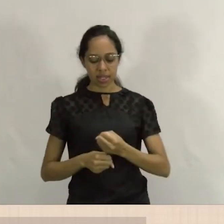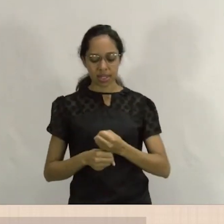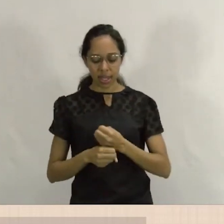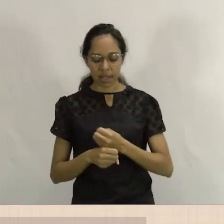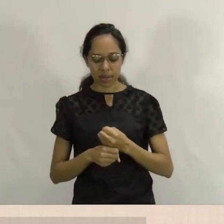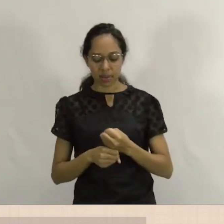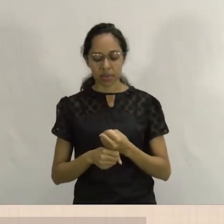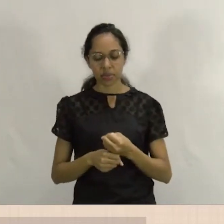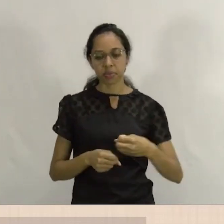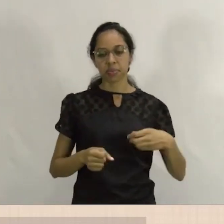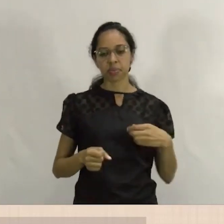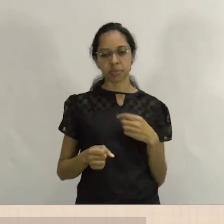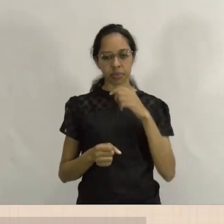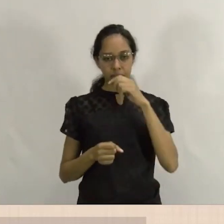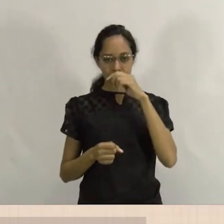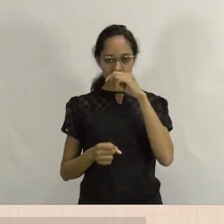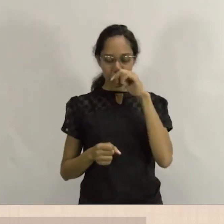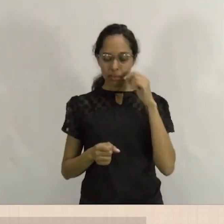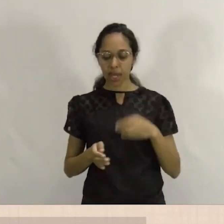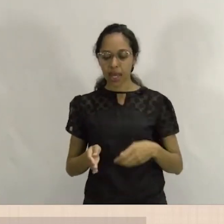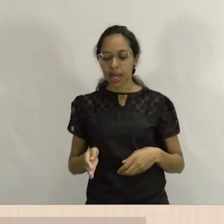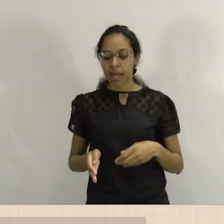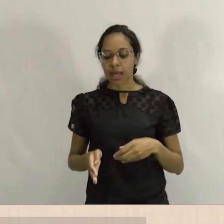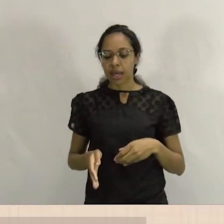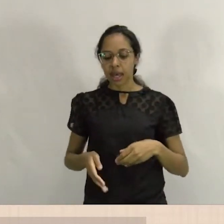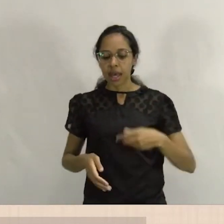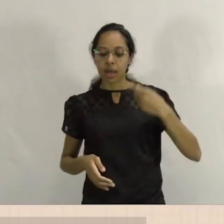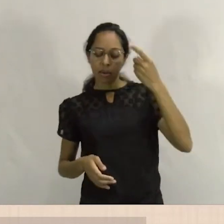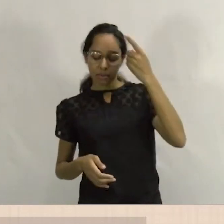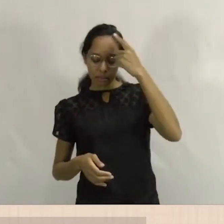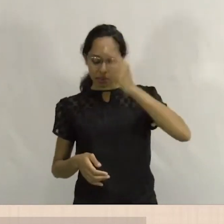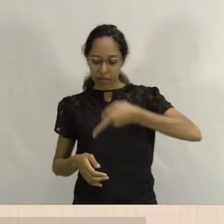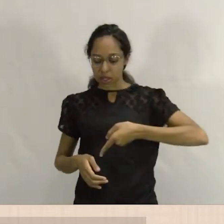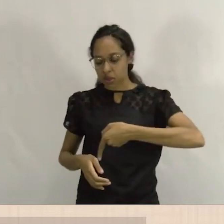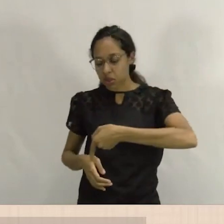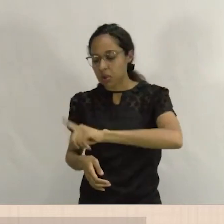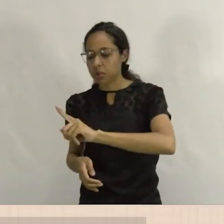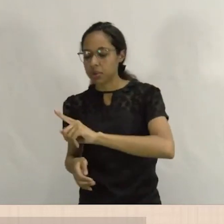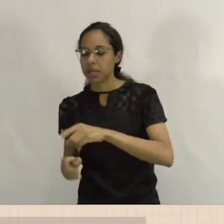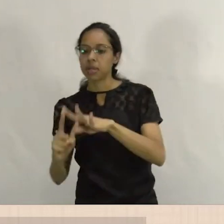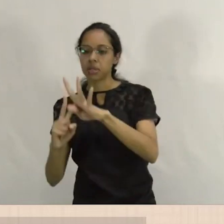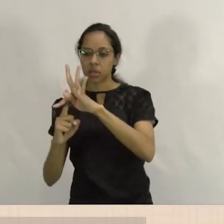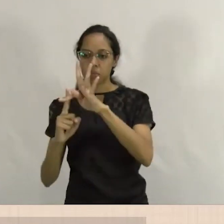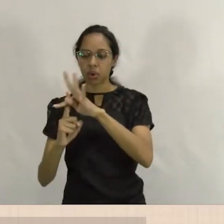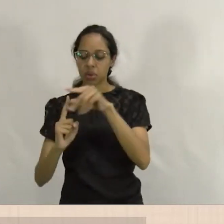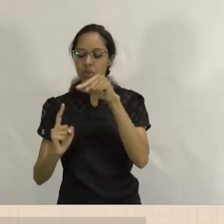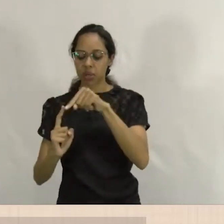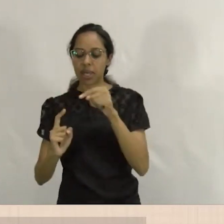confiança total. Irmãos, ele não tinha mais outro cooperador para mandar.